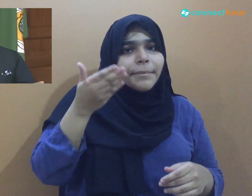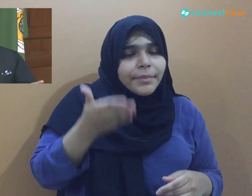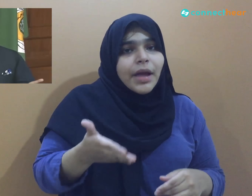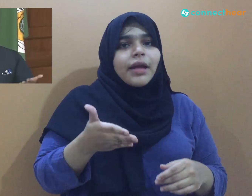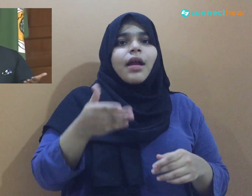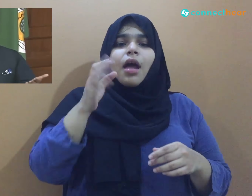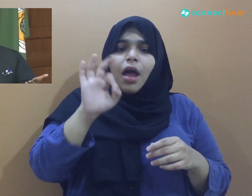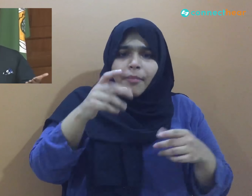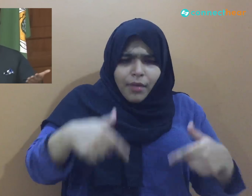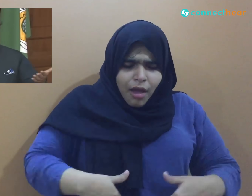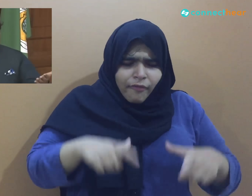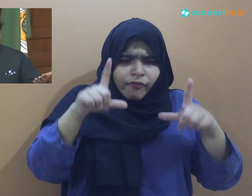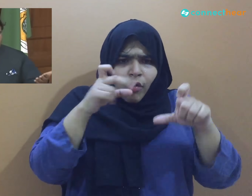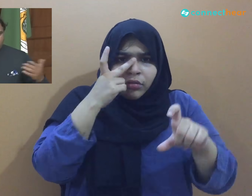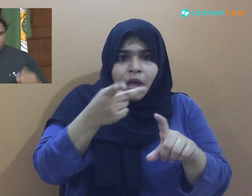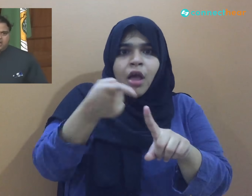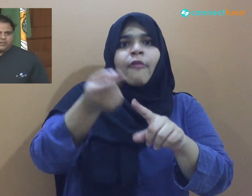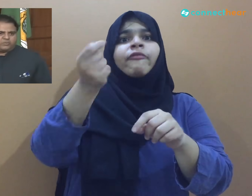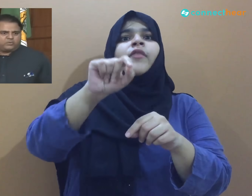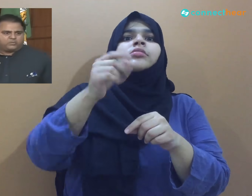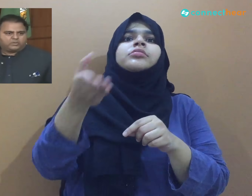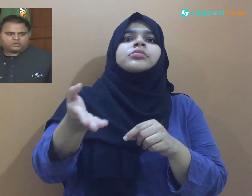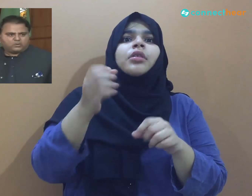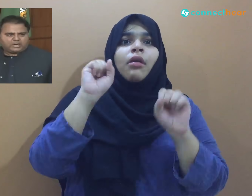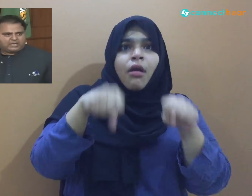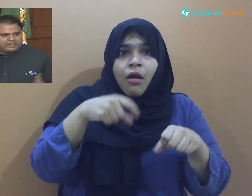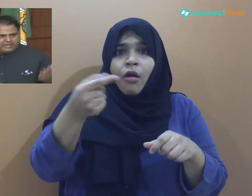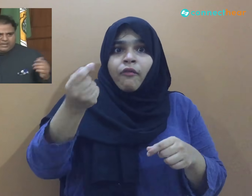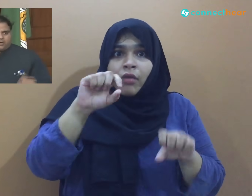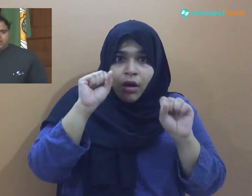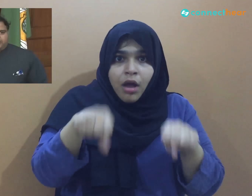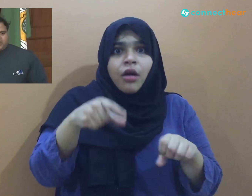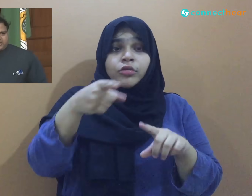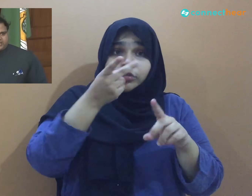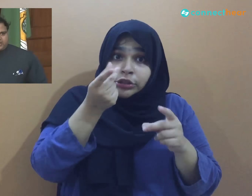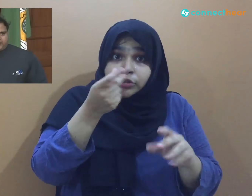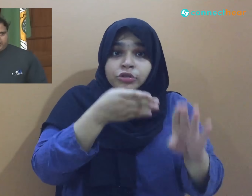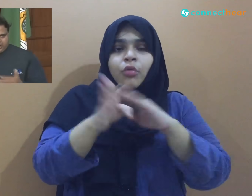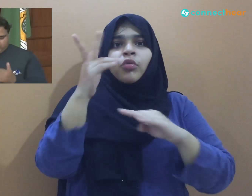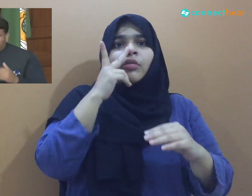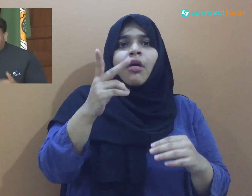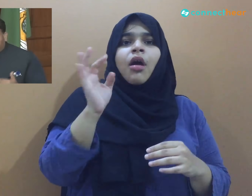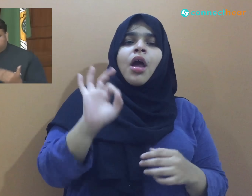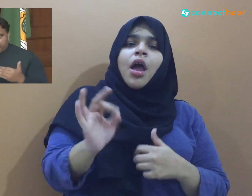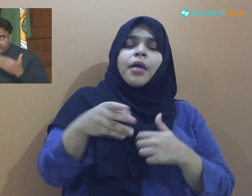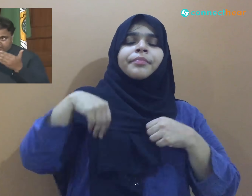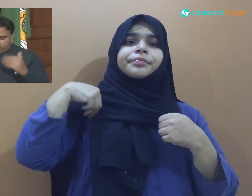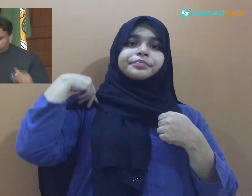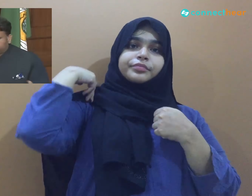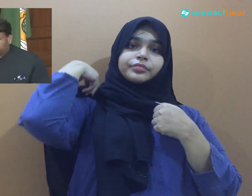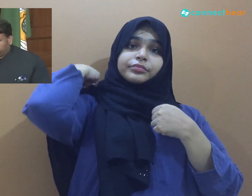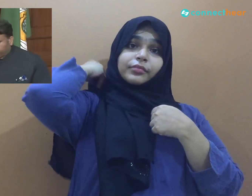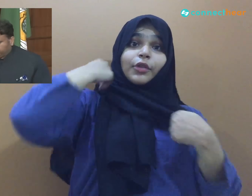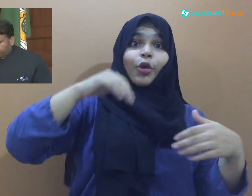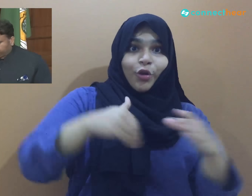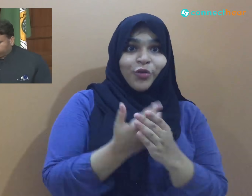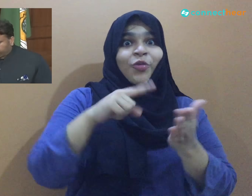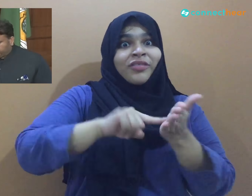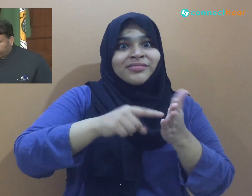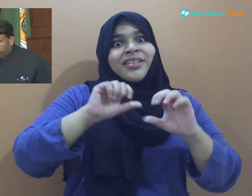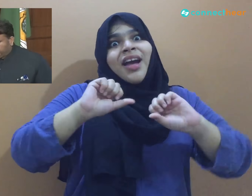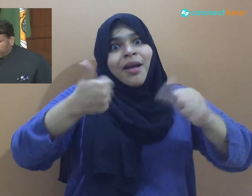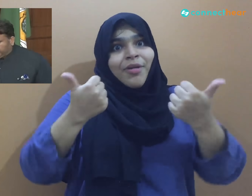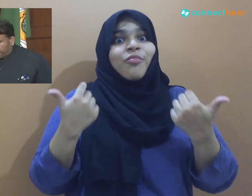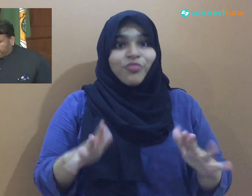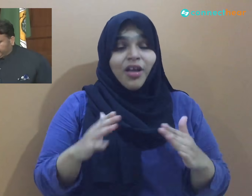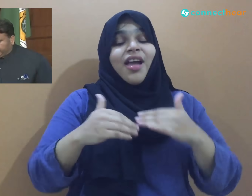رے دیکھ کے, لنگز کا ایکس رے دیکھ کے کہا کہ آپ کو کرونا لگ رہا ہے اور آپ جا کے چیک کروائیں. تو یہ ایک نئی ٹیکنالوجی ہے سر, یہ بھی ابھی آپ کو وہاں